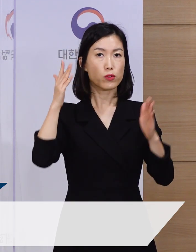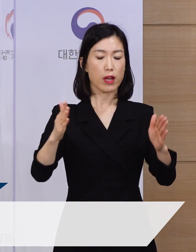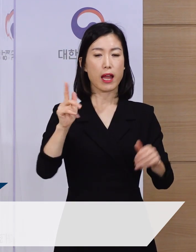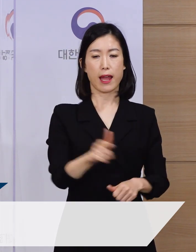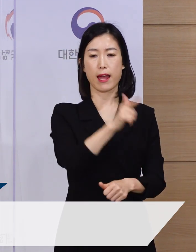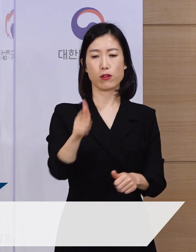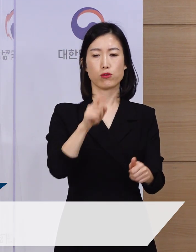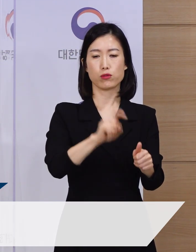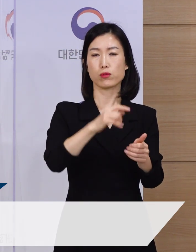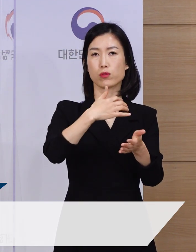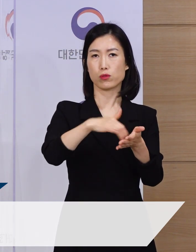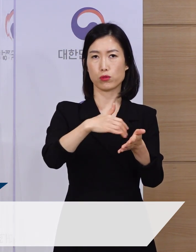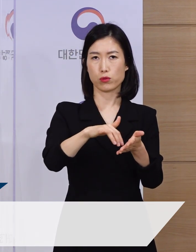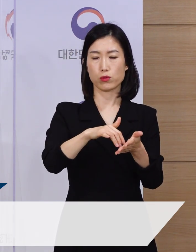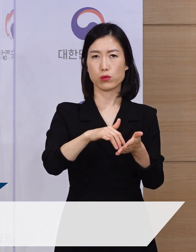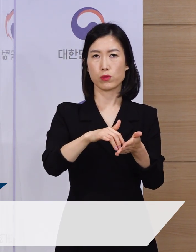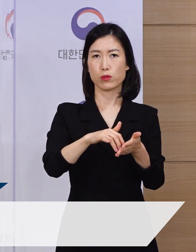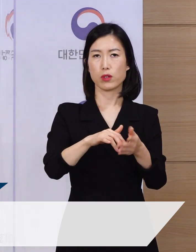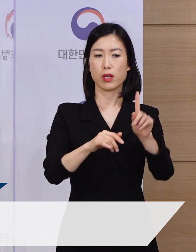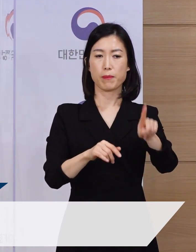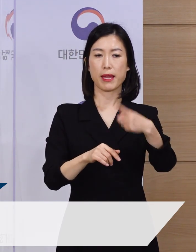하루 평균 환자 수는